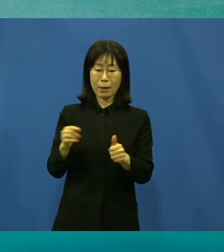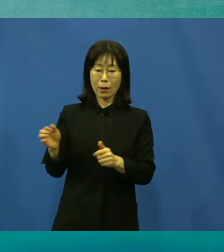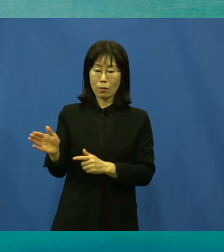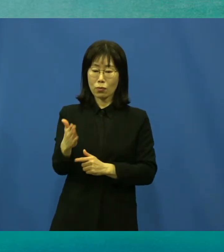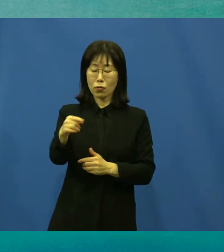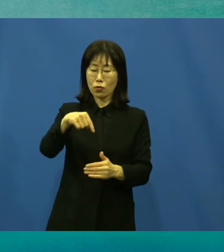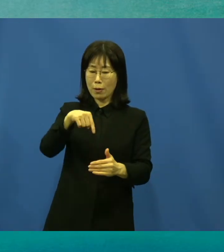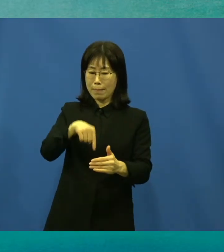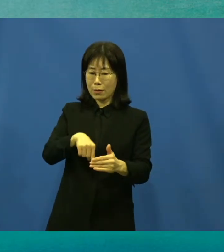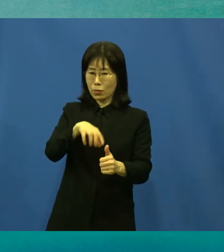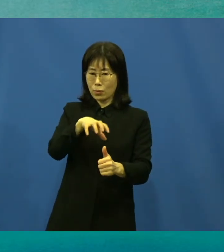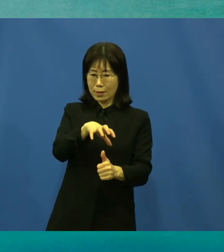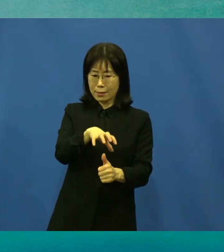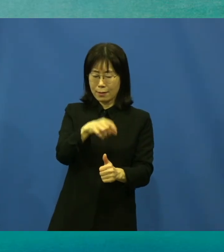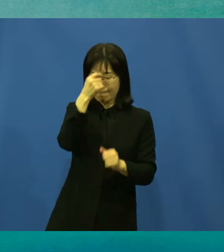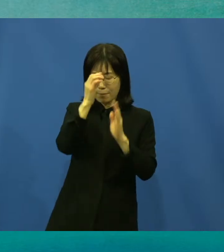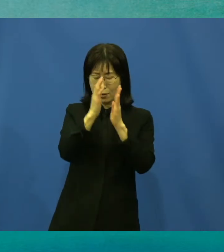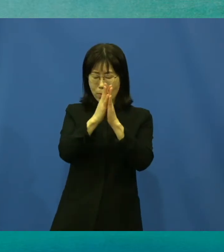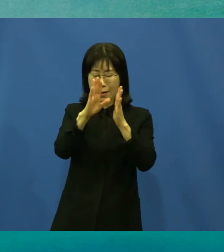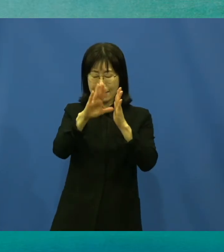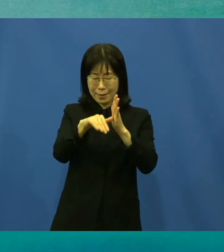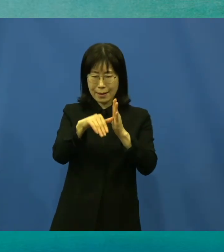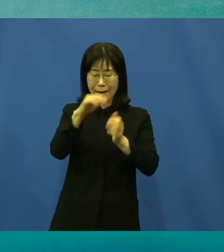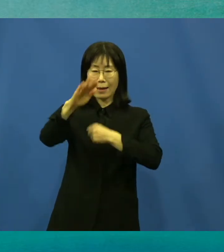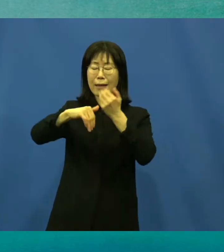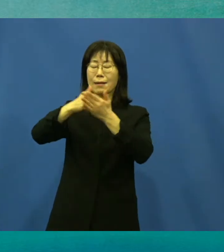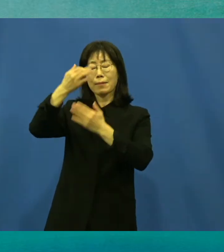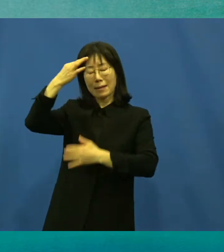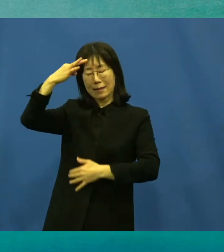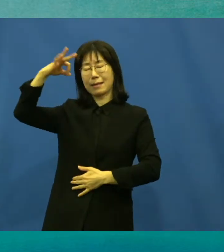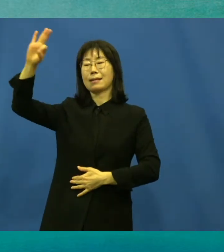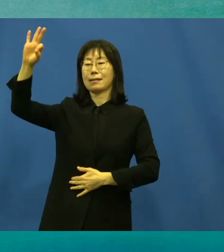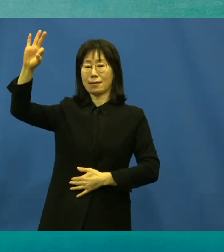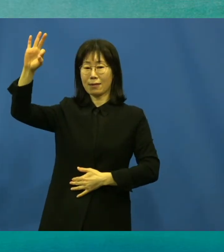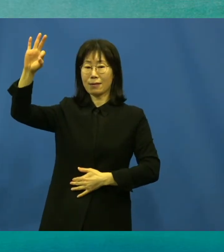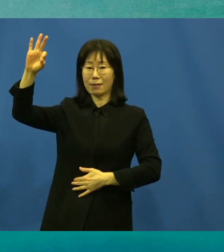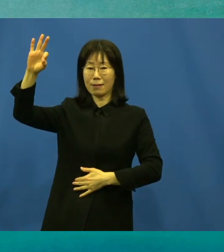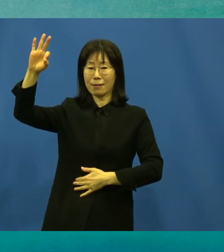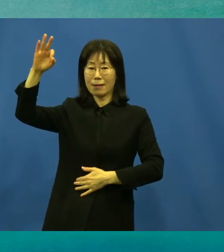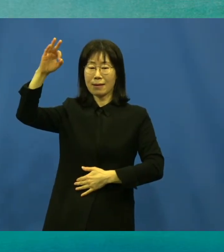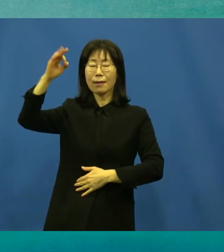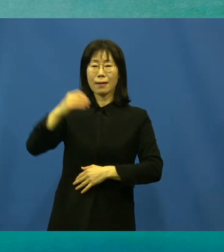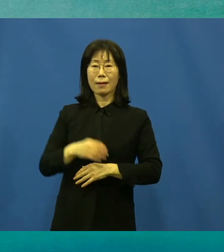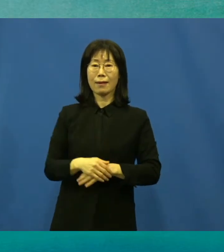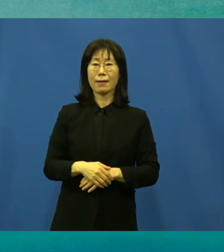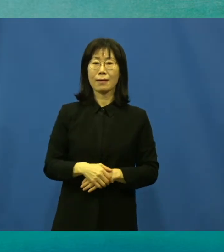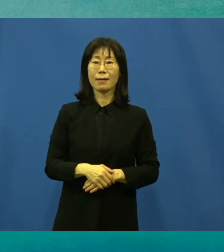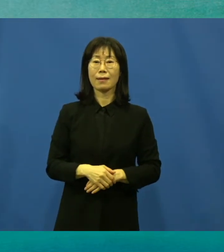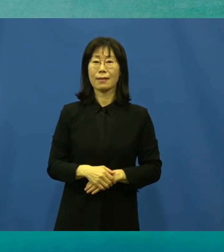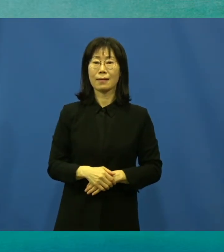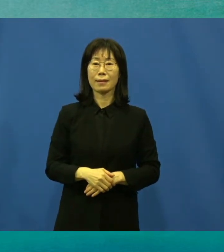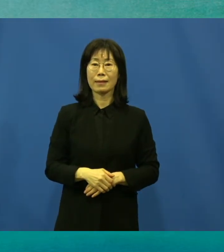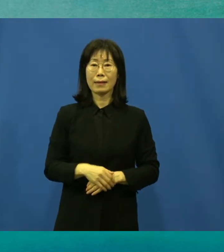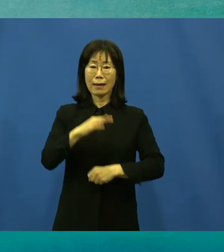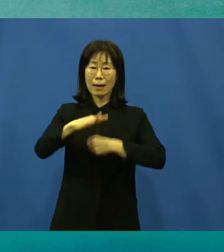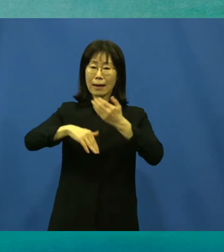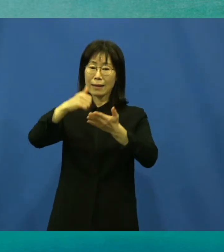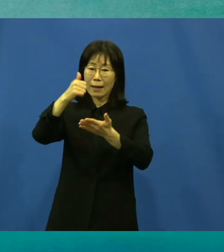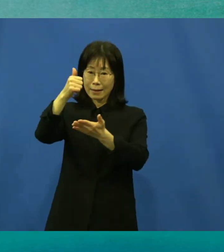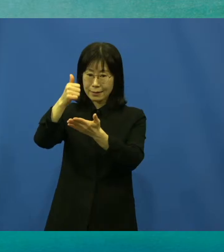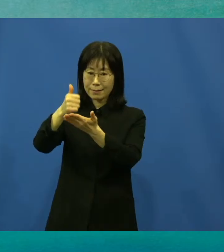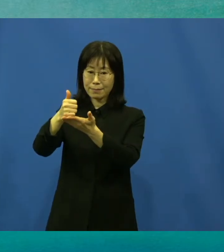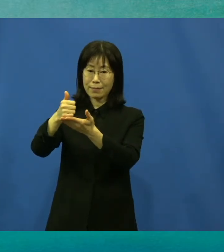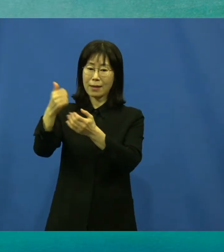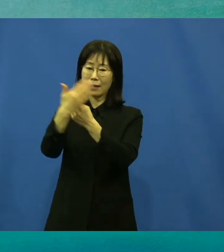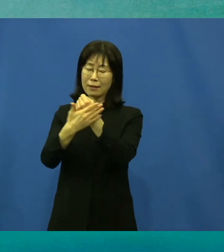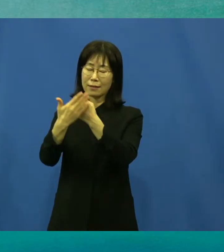그리고 감사로 끝나면 해피 엔딩입니다. 하나님의 충분한 은혜에 대한 반응은